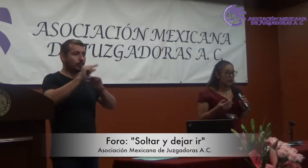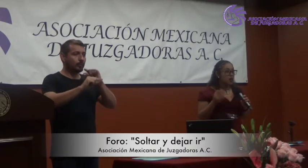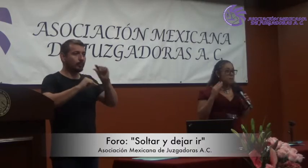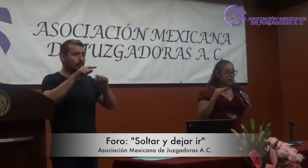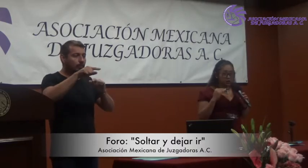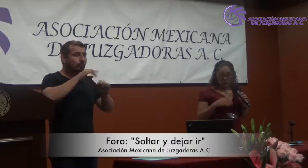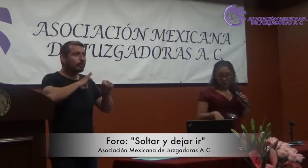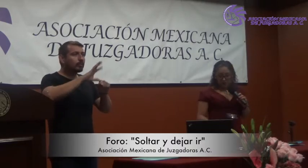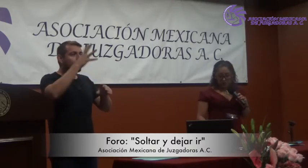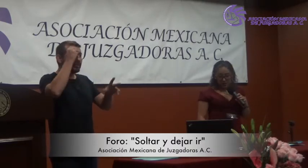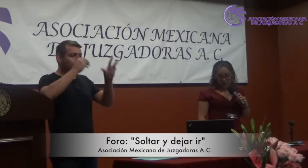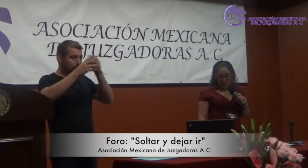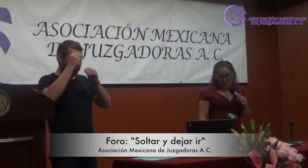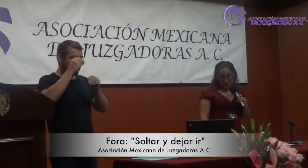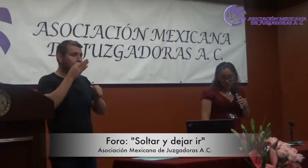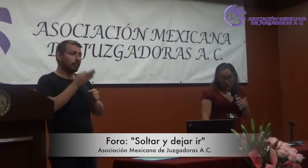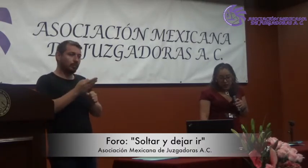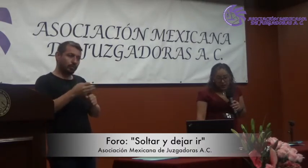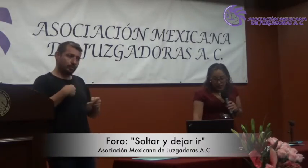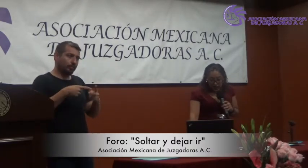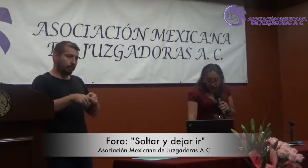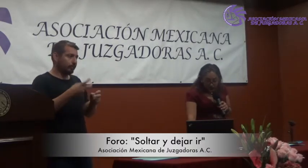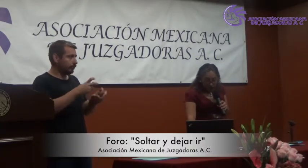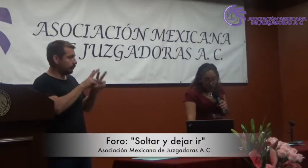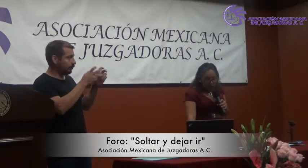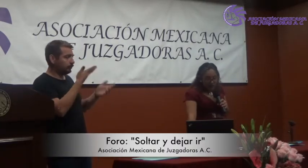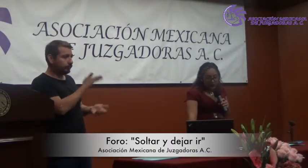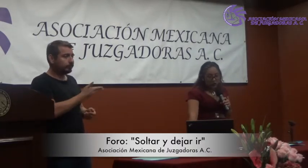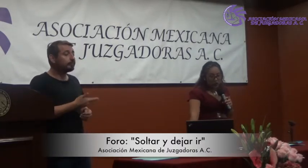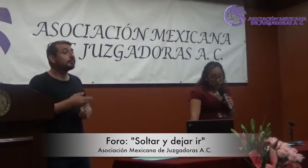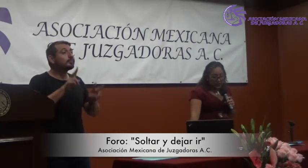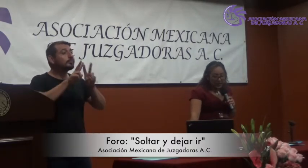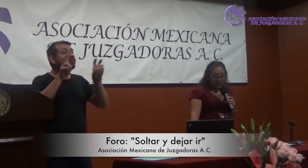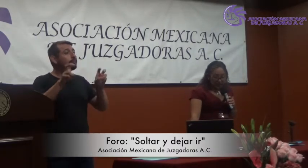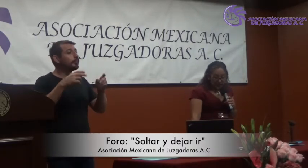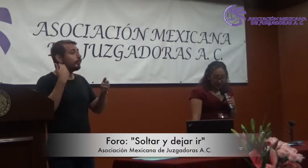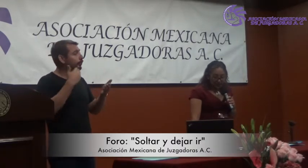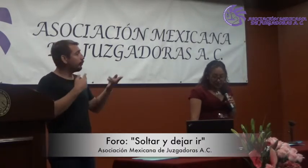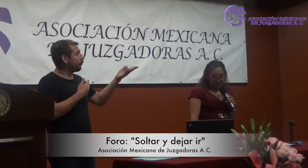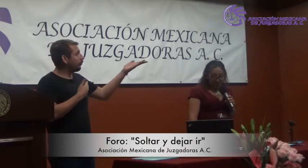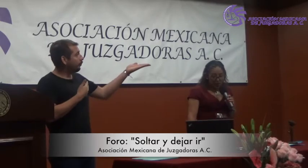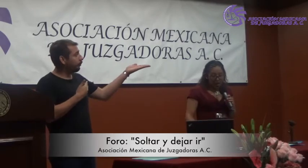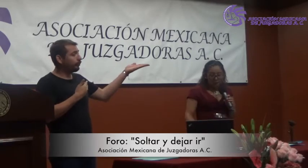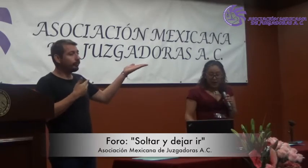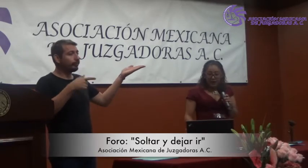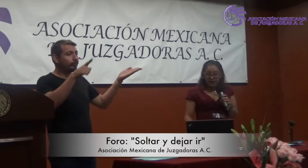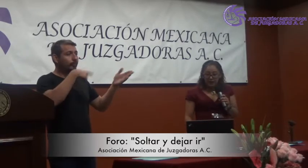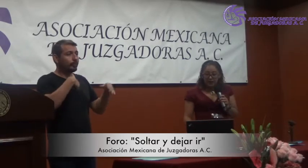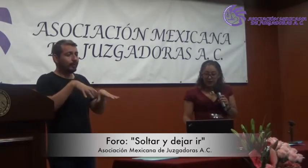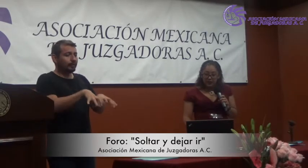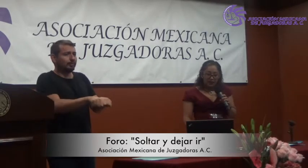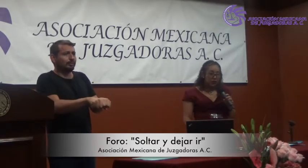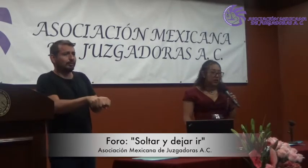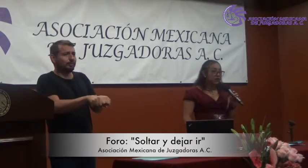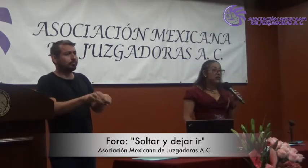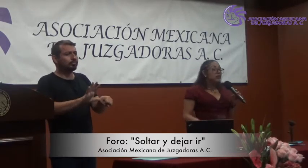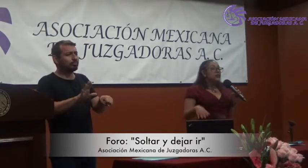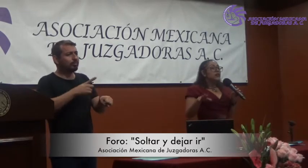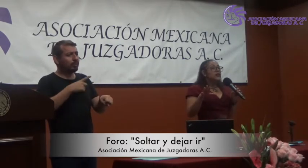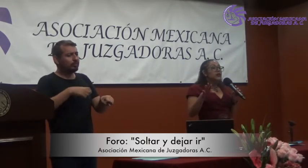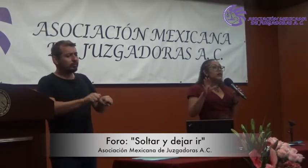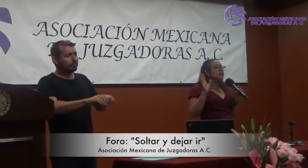complicada, pero vamos a empezar con esto. Y el título es Soltar y dejar ir, manejo de la pérdida y el